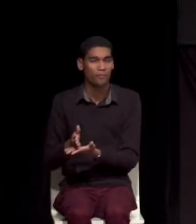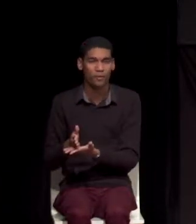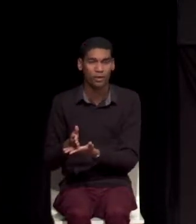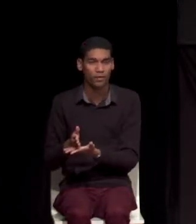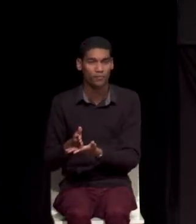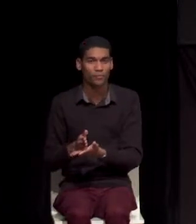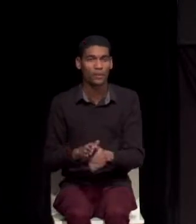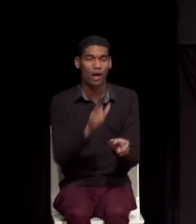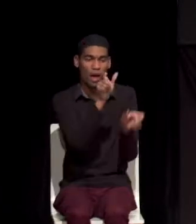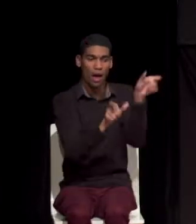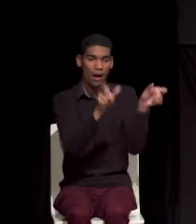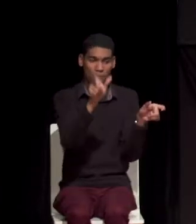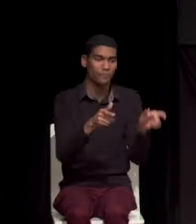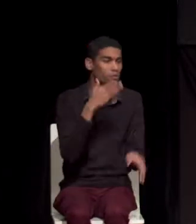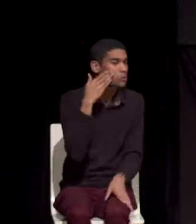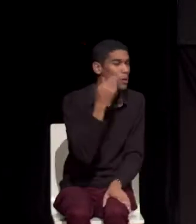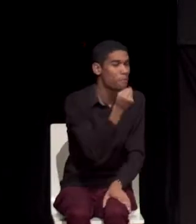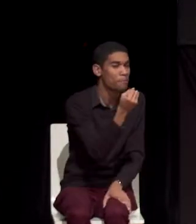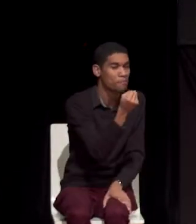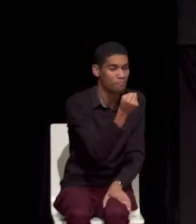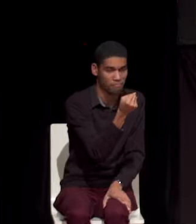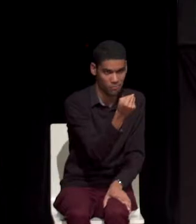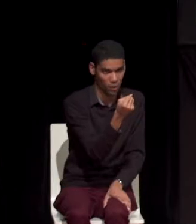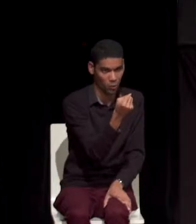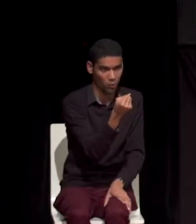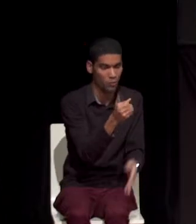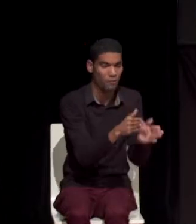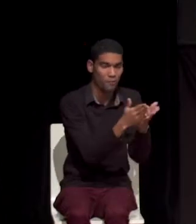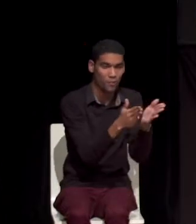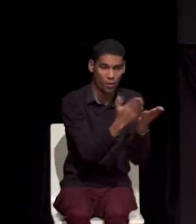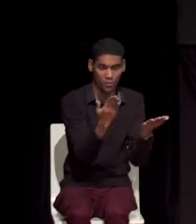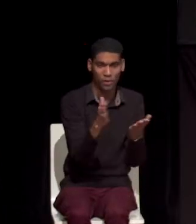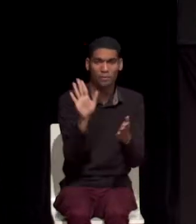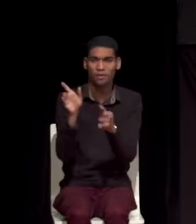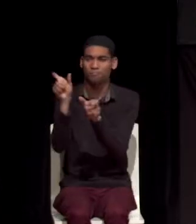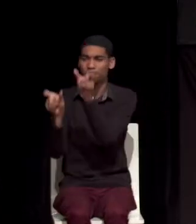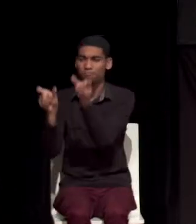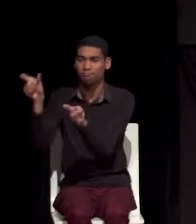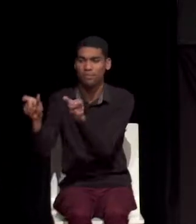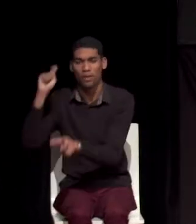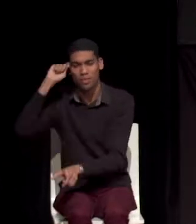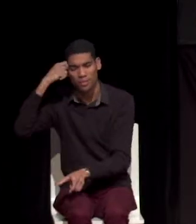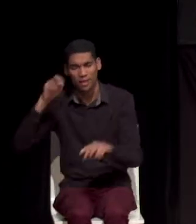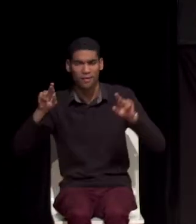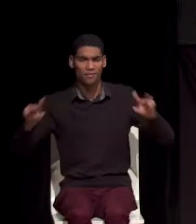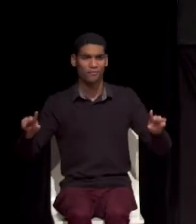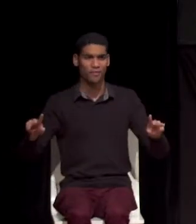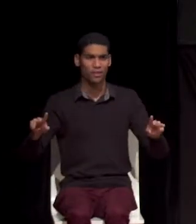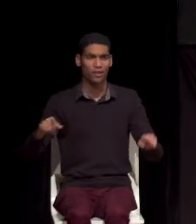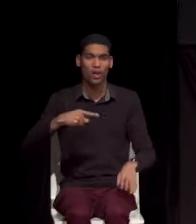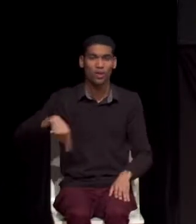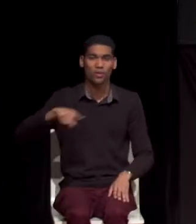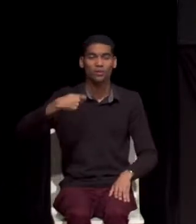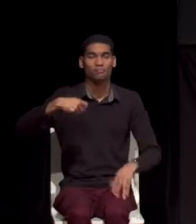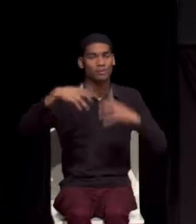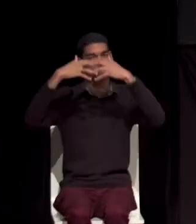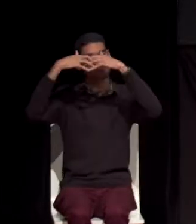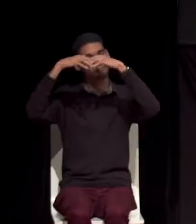branco pobre e o branco negro. Mas quem somos nós? É uma questão de refletir.